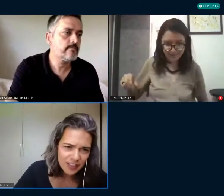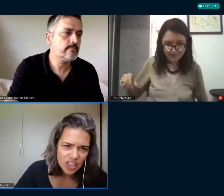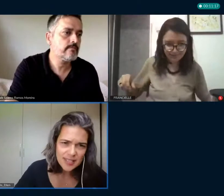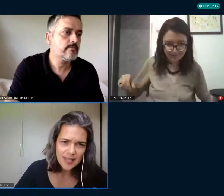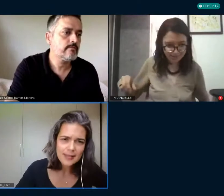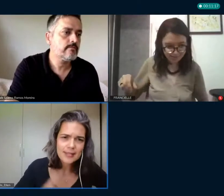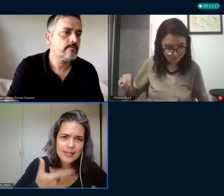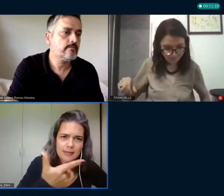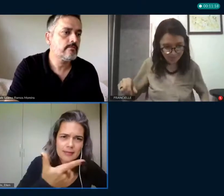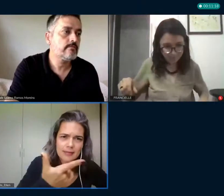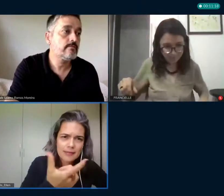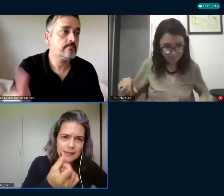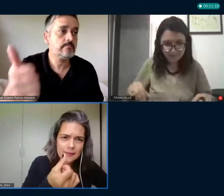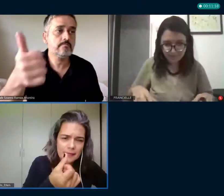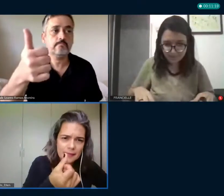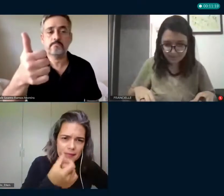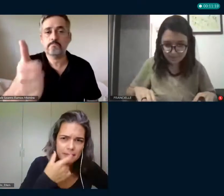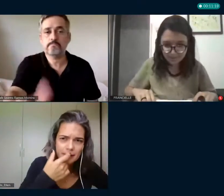Na página 26...